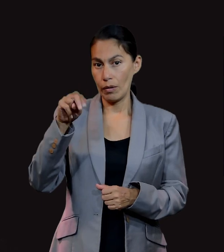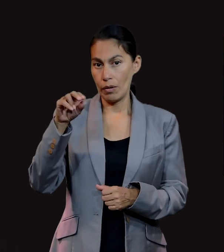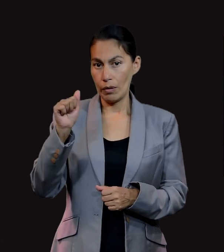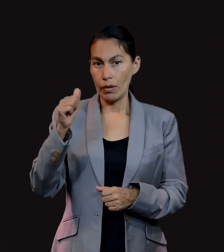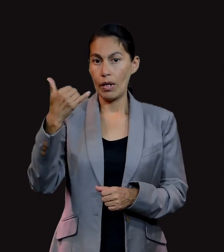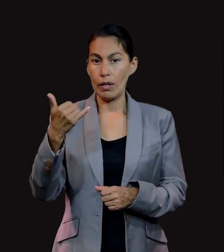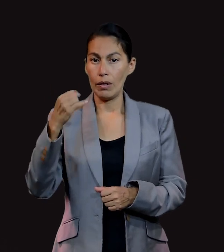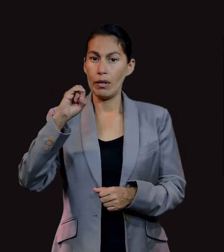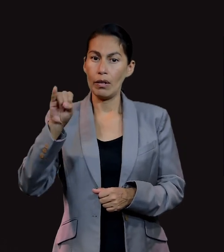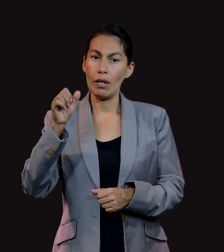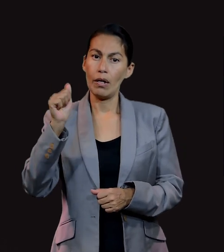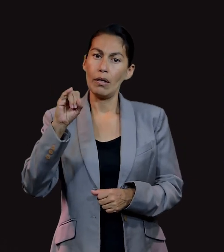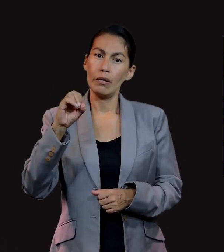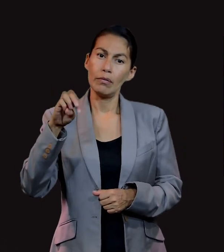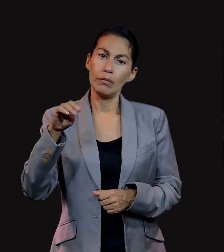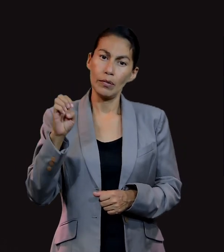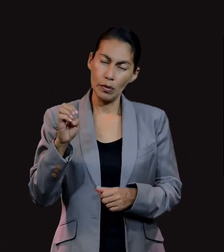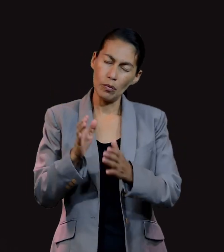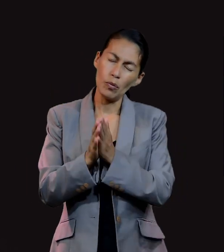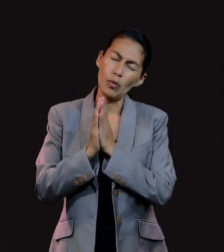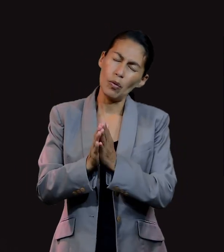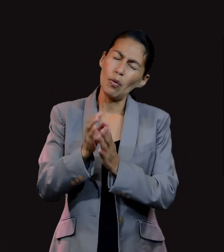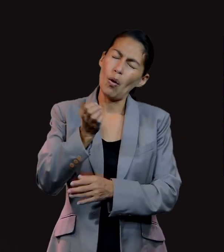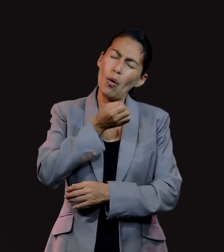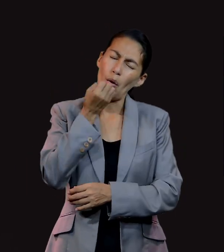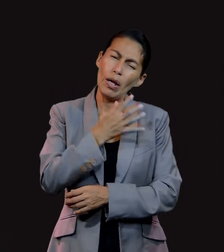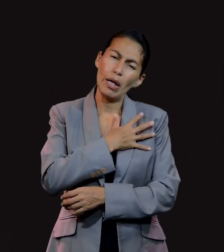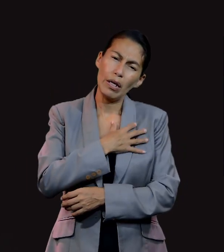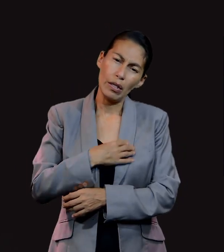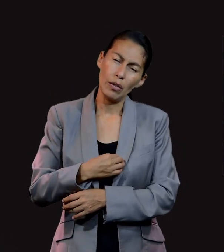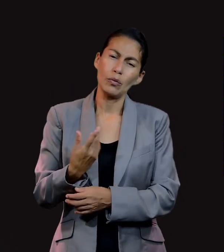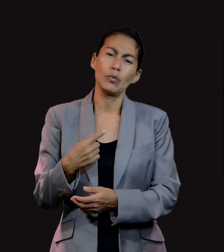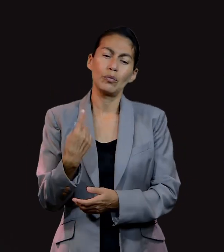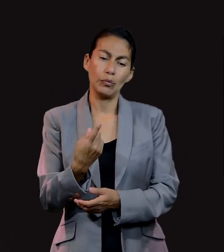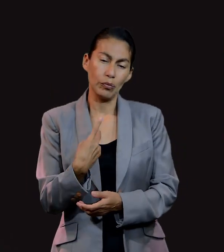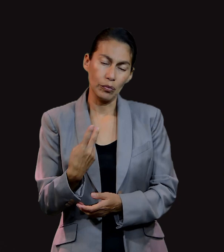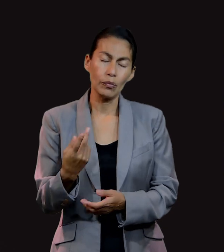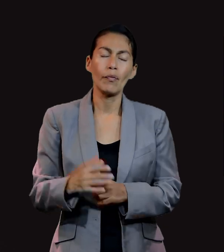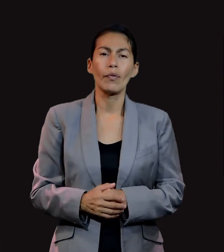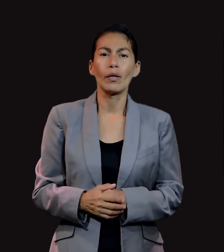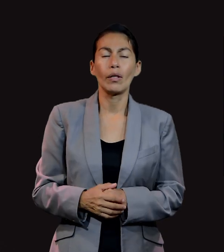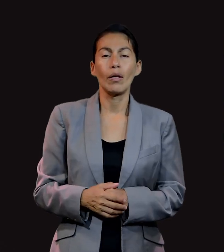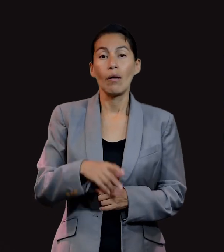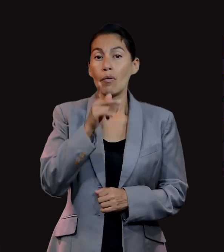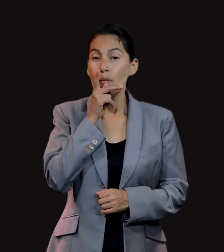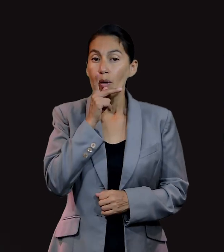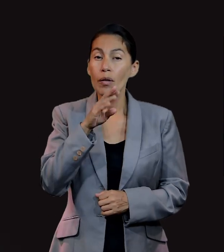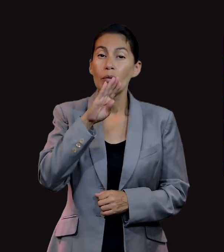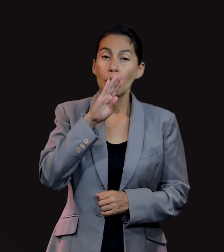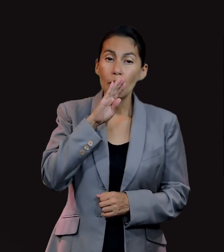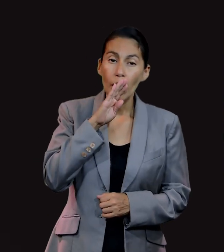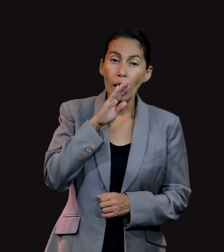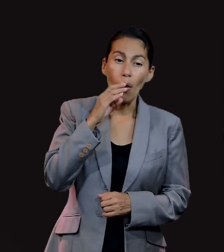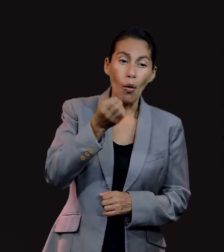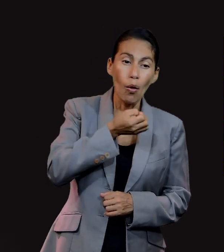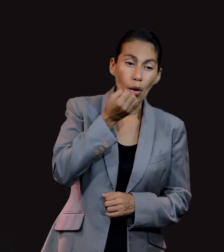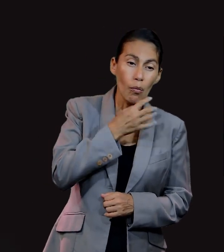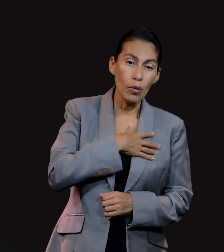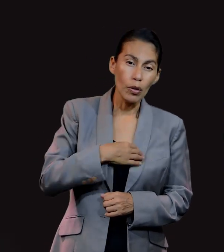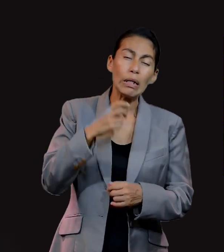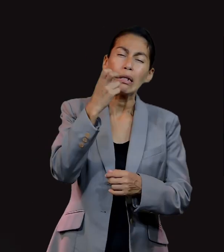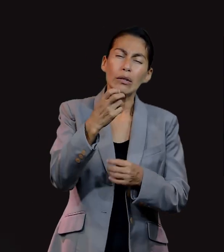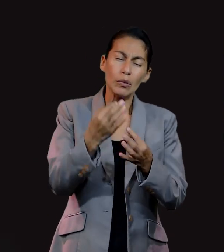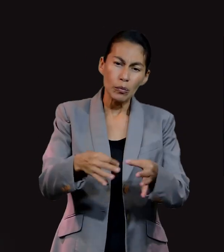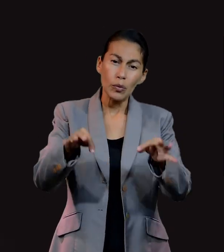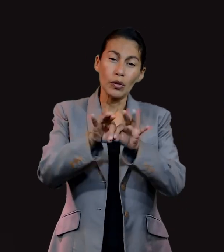Diana y Jaime Por favor oren por nuestros hijos Que importante verdad Que los padres oren por